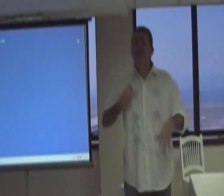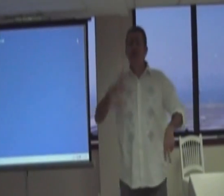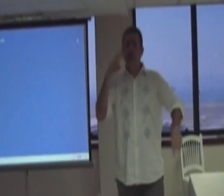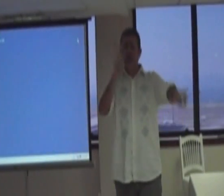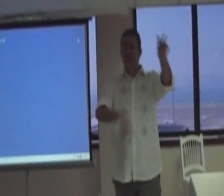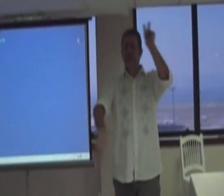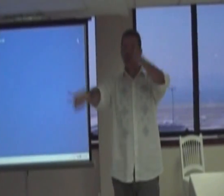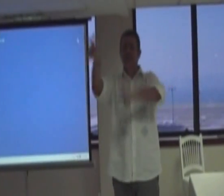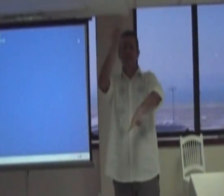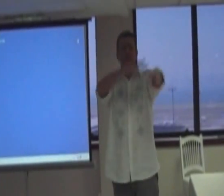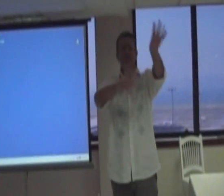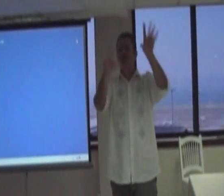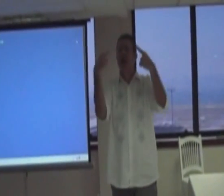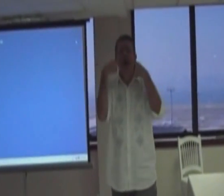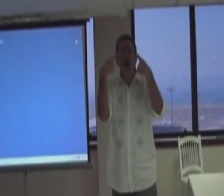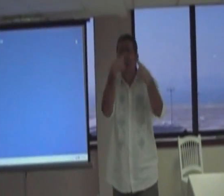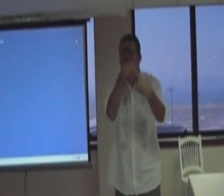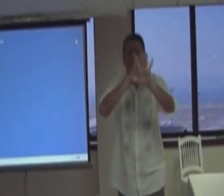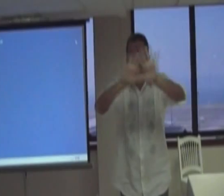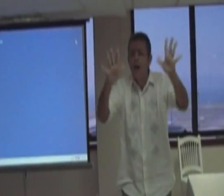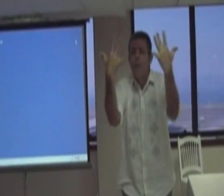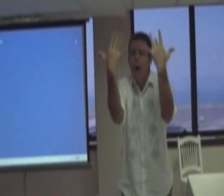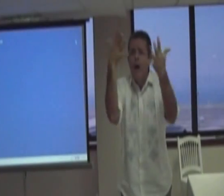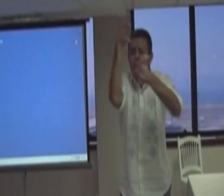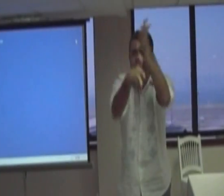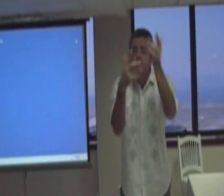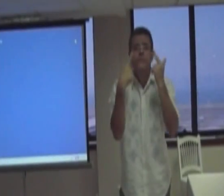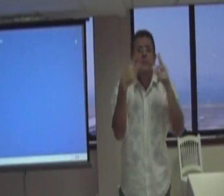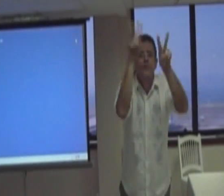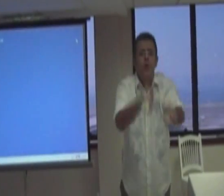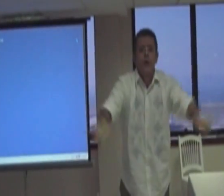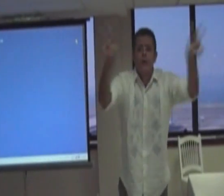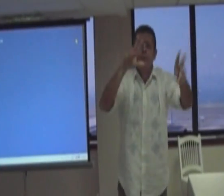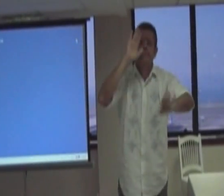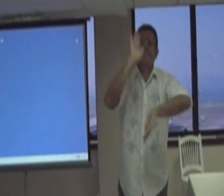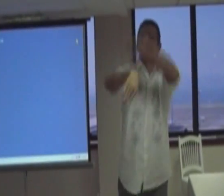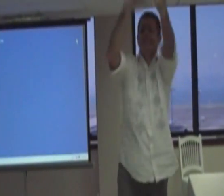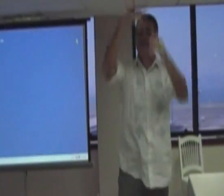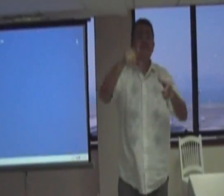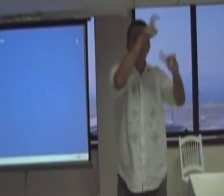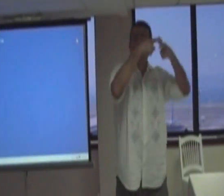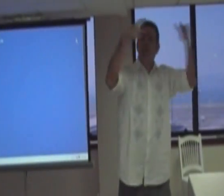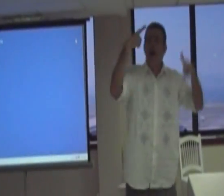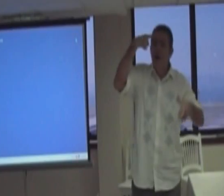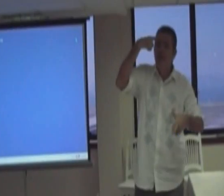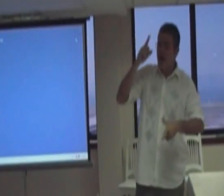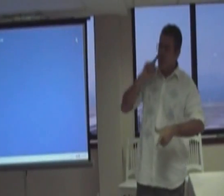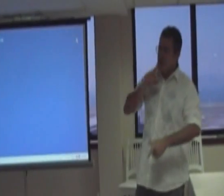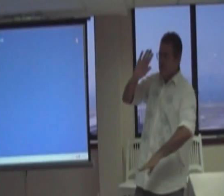experiência visual ele consegue ter sim uma adaptação e ele consegue sim ter um desenvolvimento eficaz. O surdo é um sujeito visual.